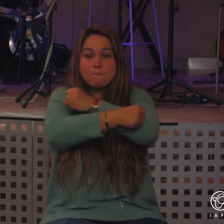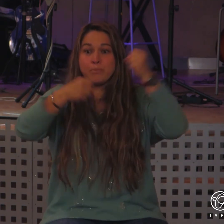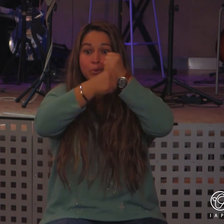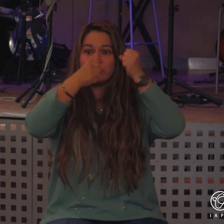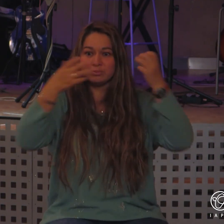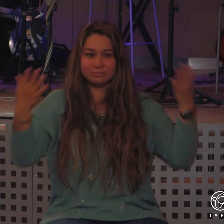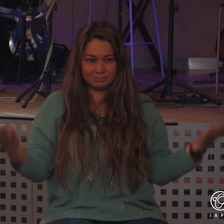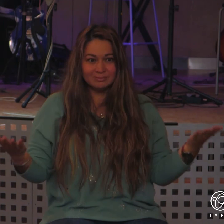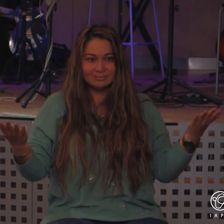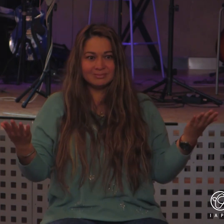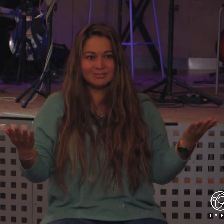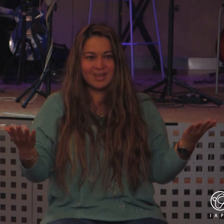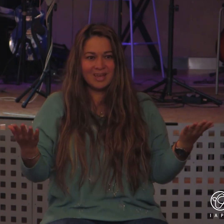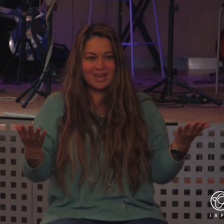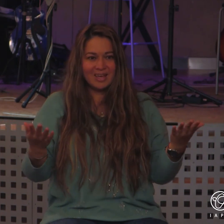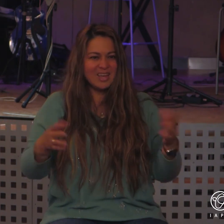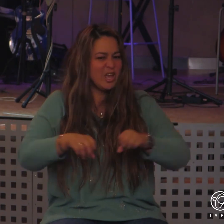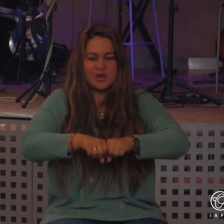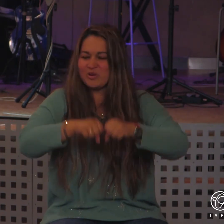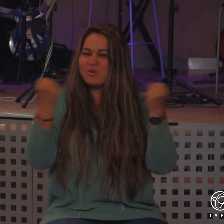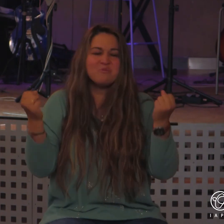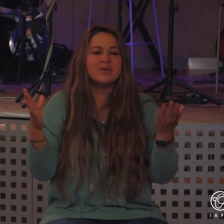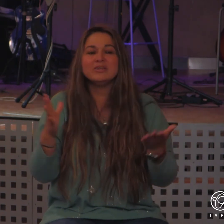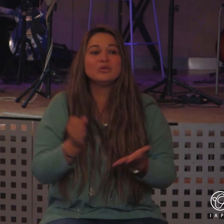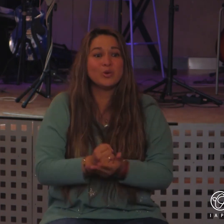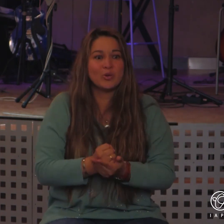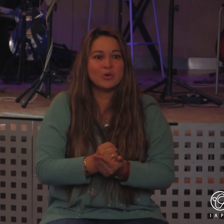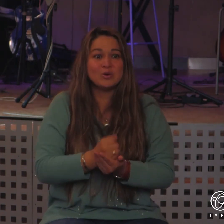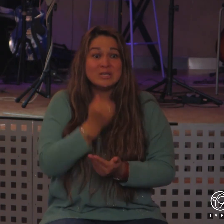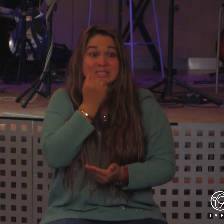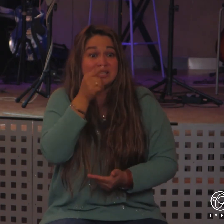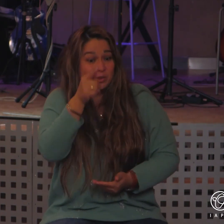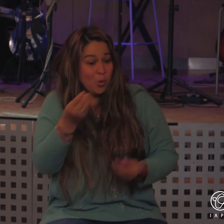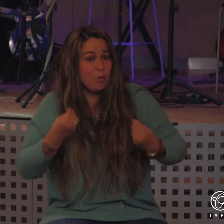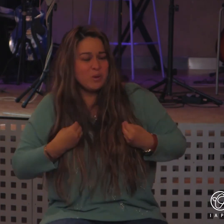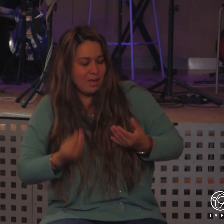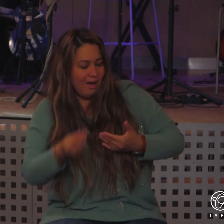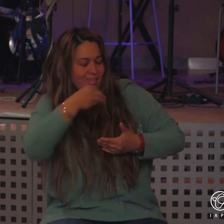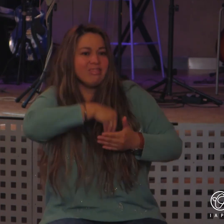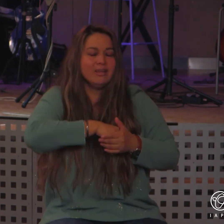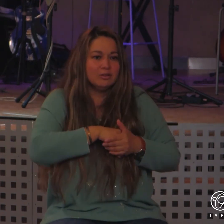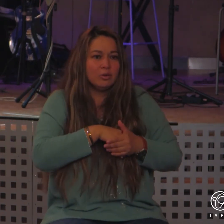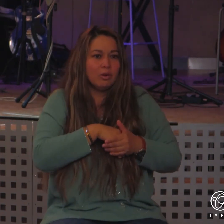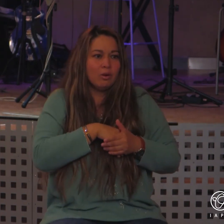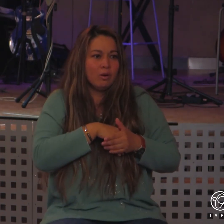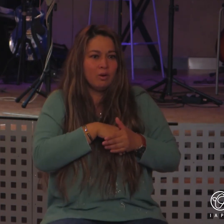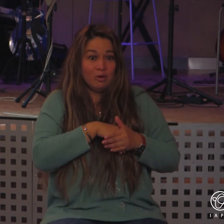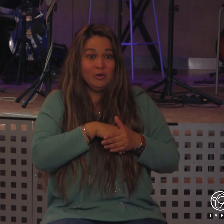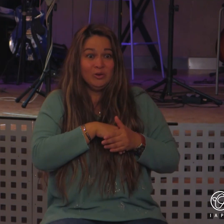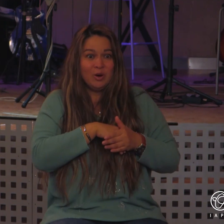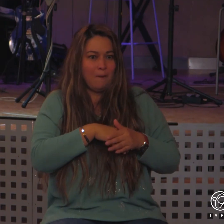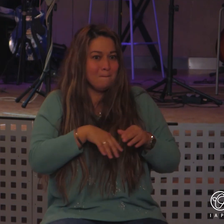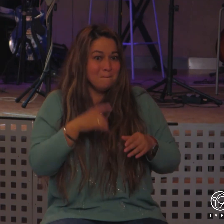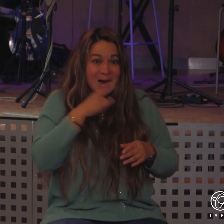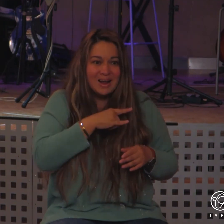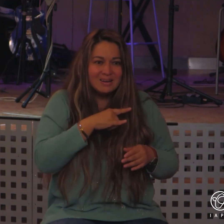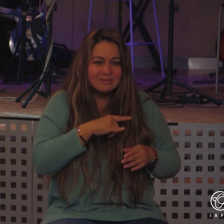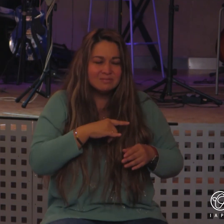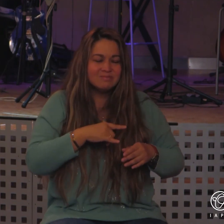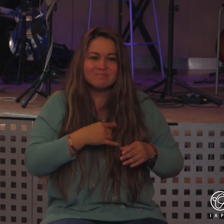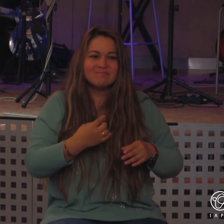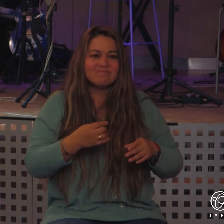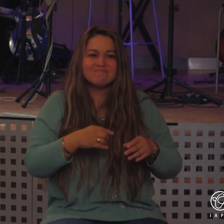y rompe cualquier cosa que pueda estar desviando la atención, desviando